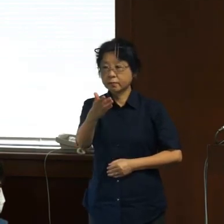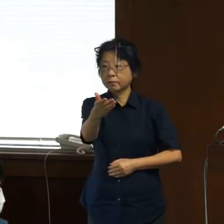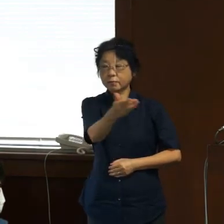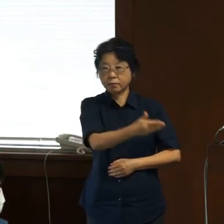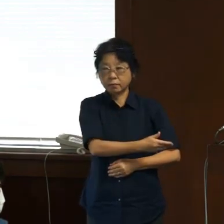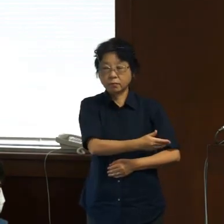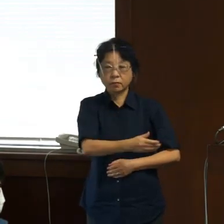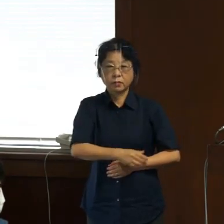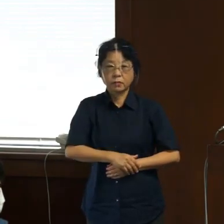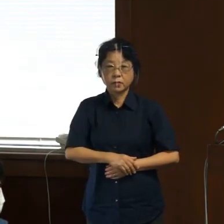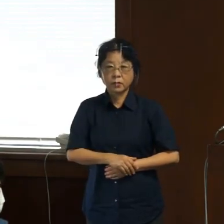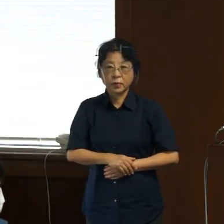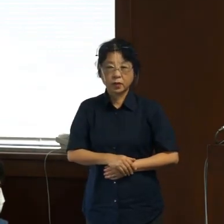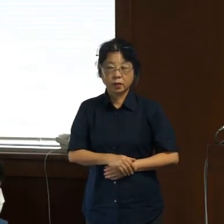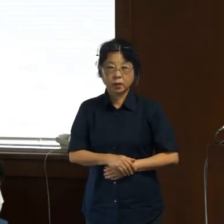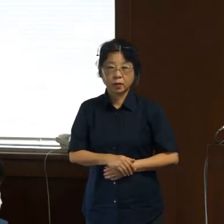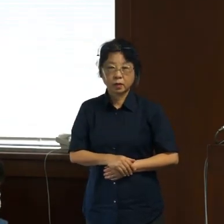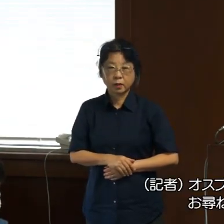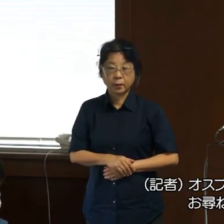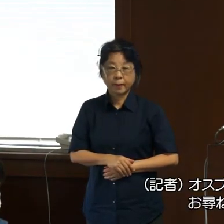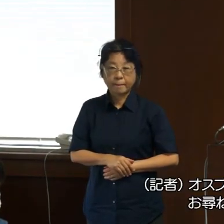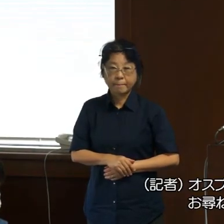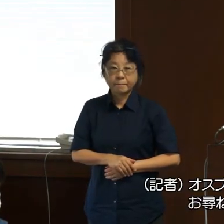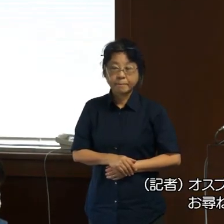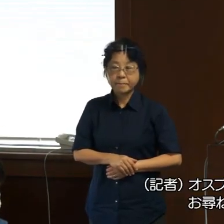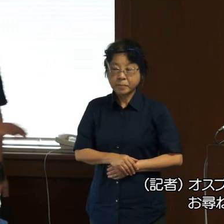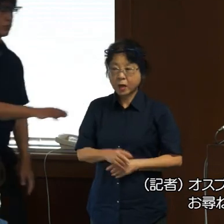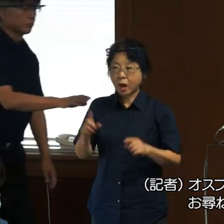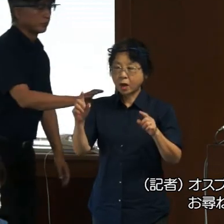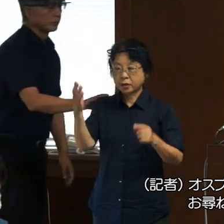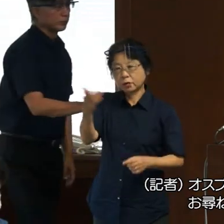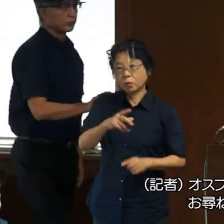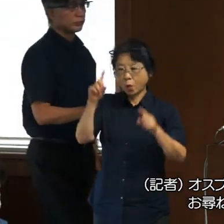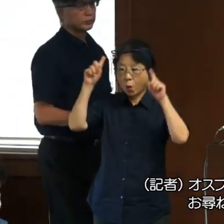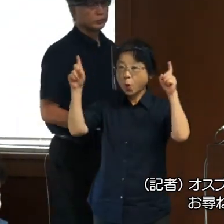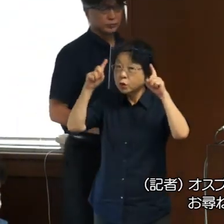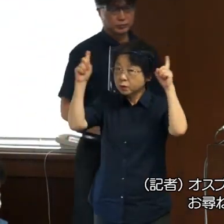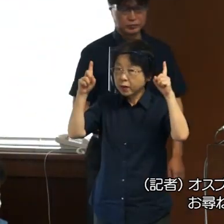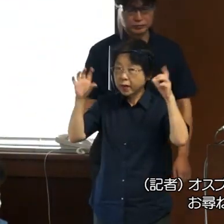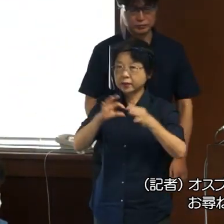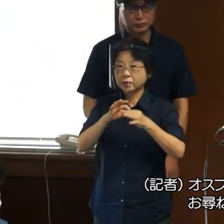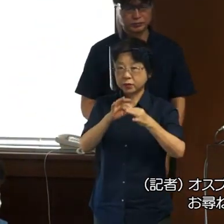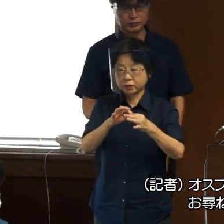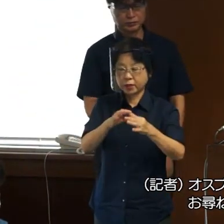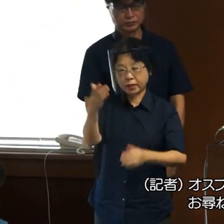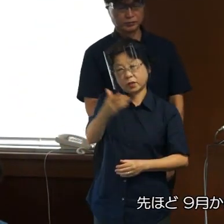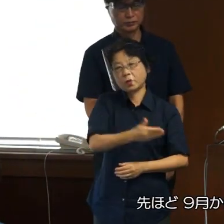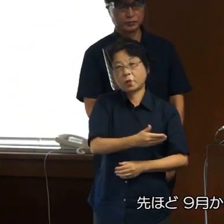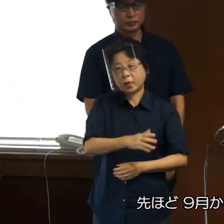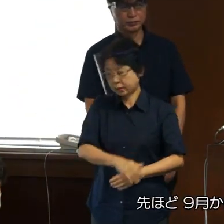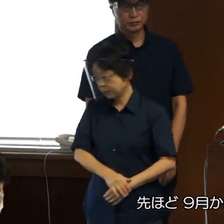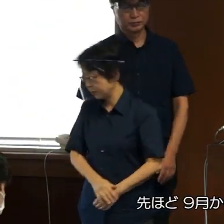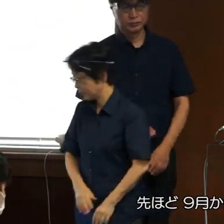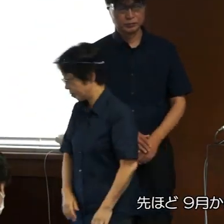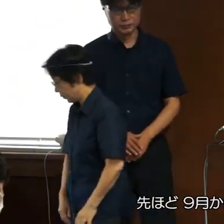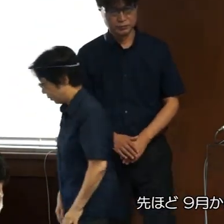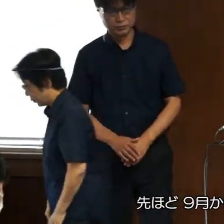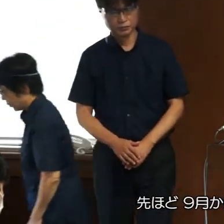西 村氏の金子です。オスプレイのことについて、お尋ねします。先ほ